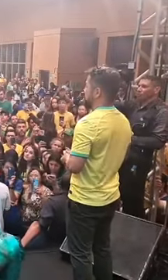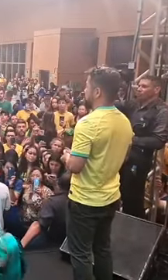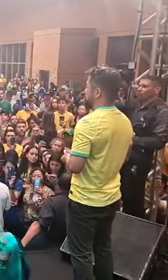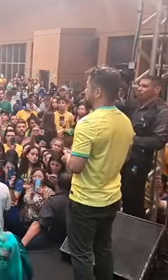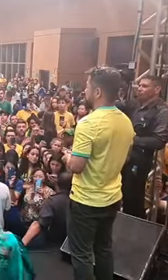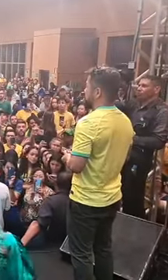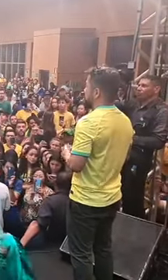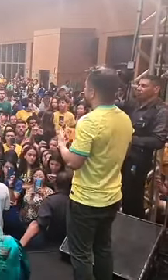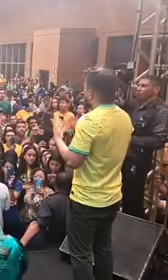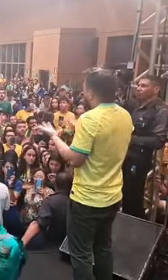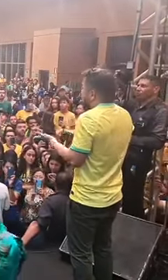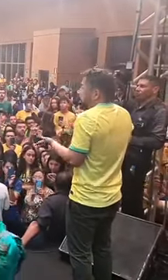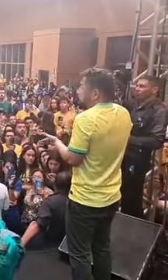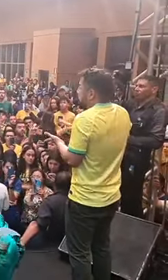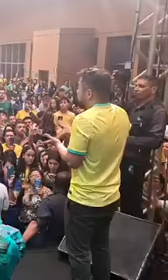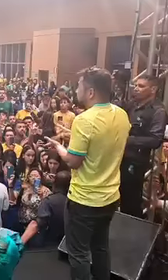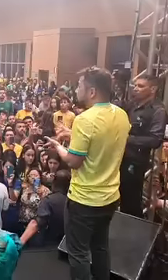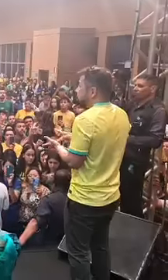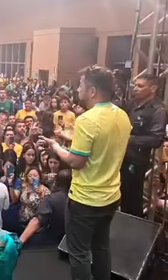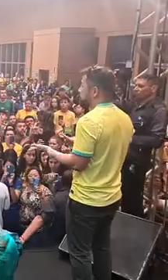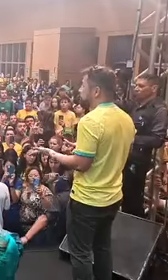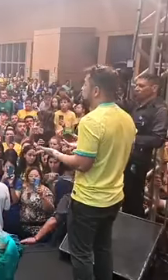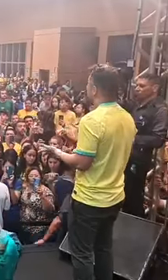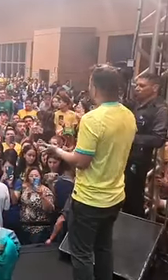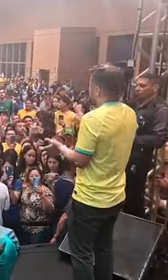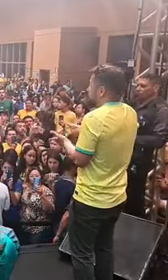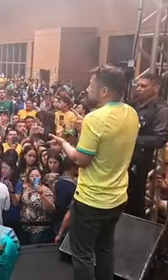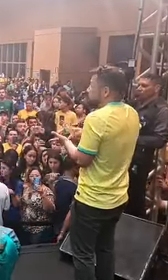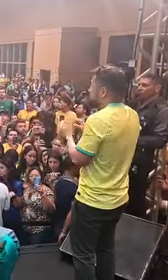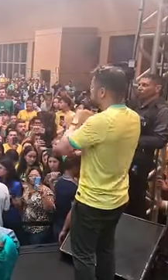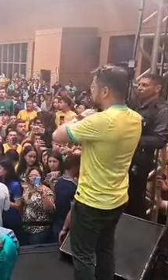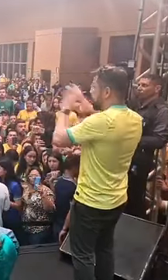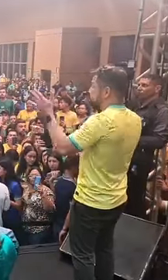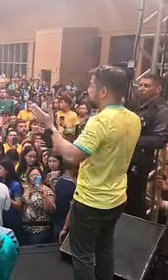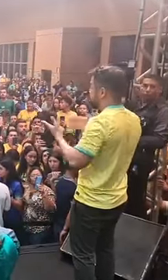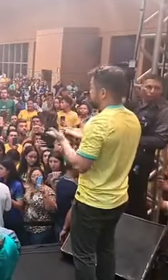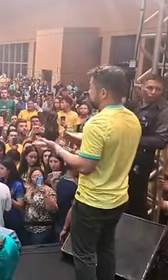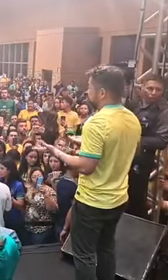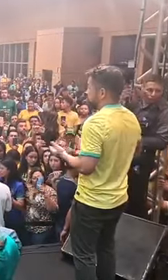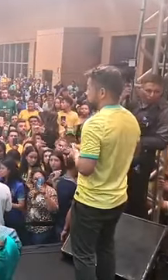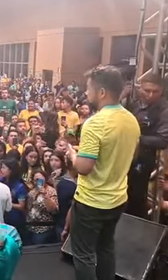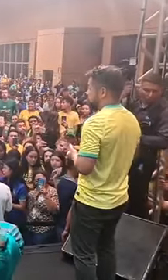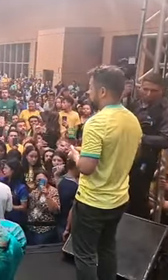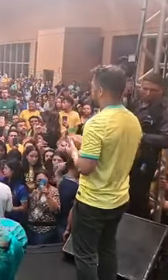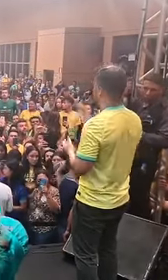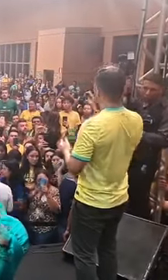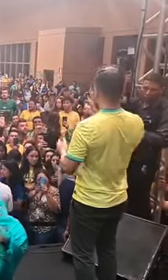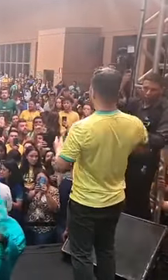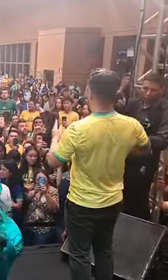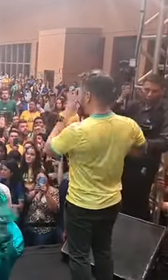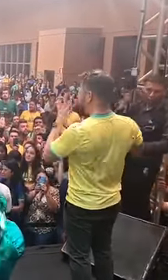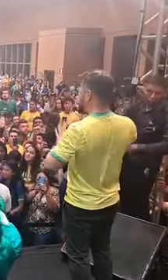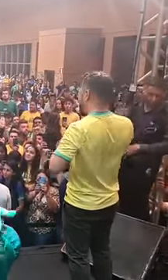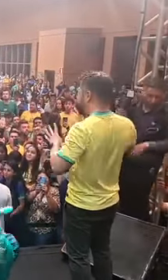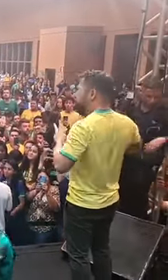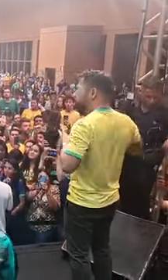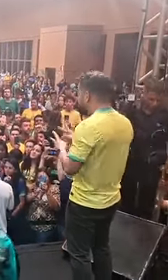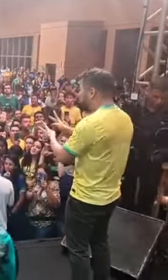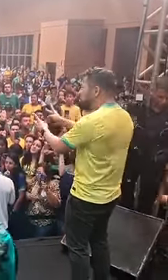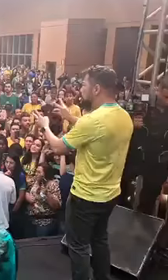É uma realidade. Essa é a realidade. As acusações